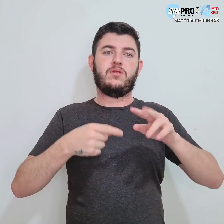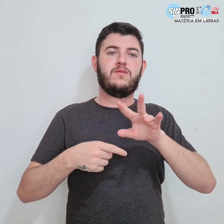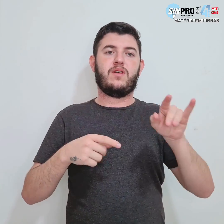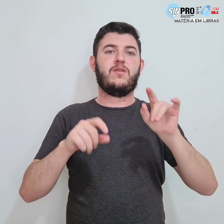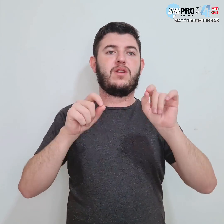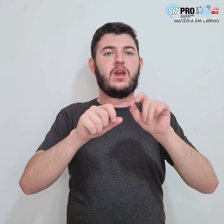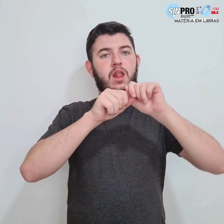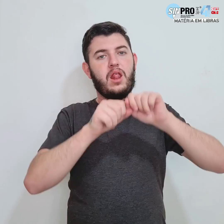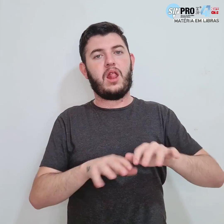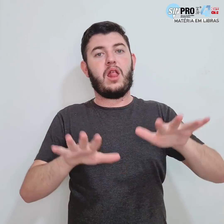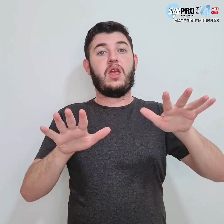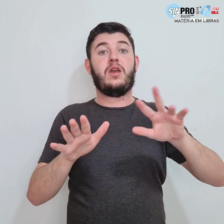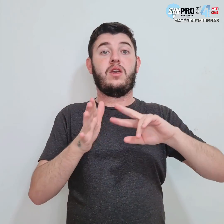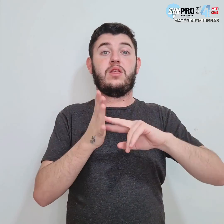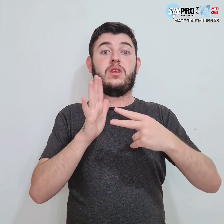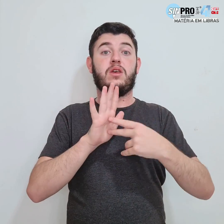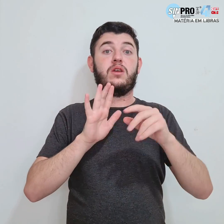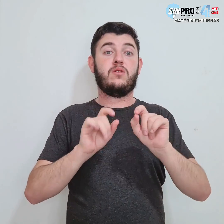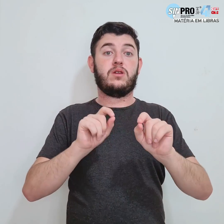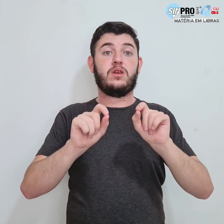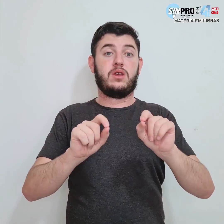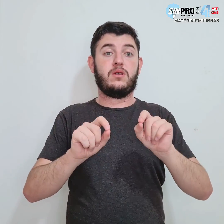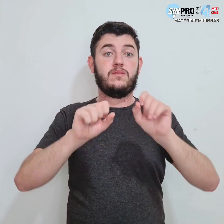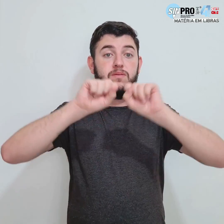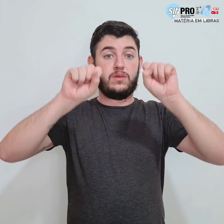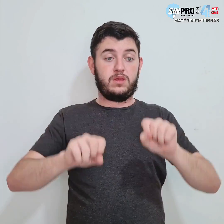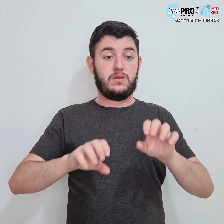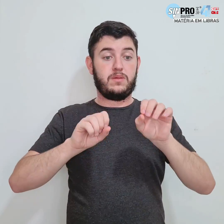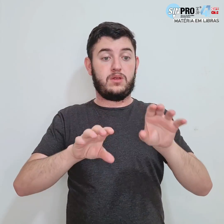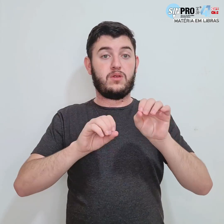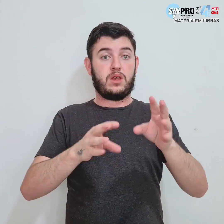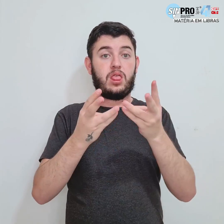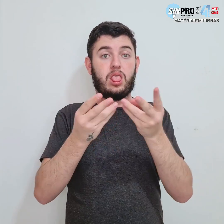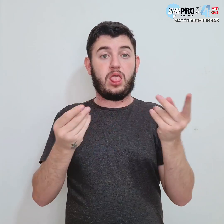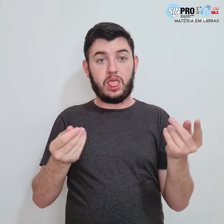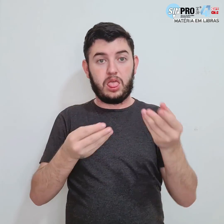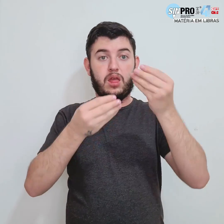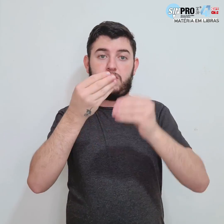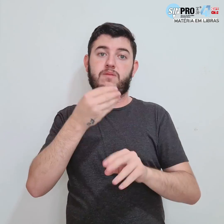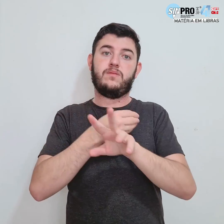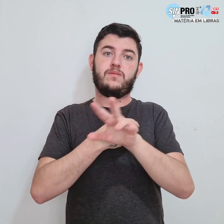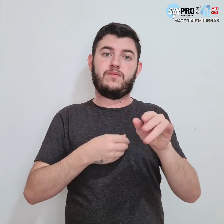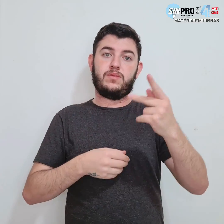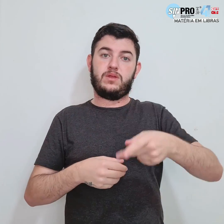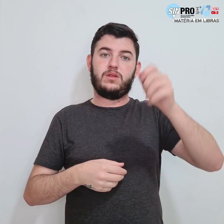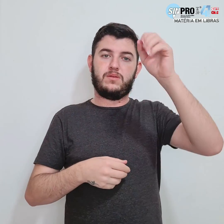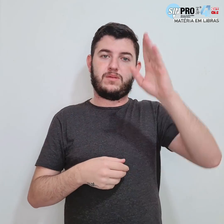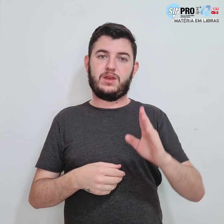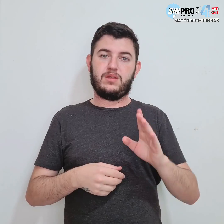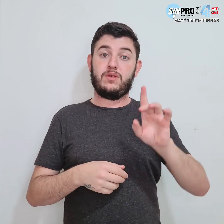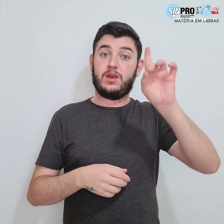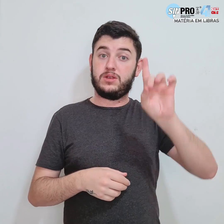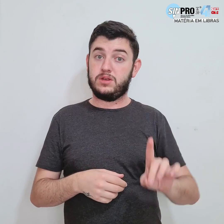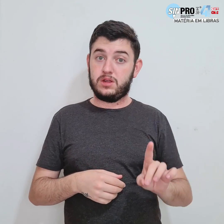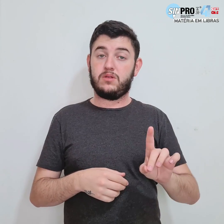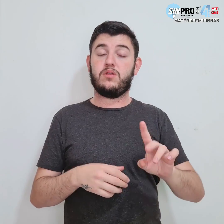em disseminá-lo. Isso representará a destruição do sistema educacional brasileiro. A diretora colegiada